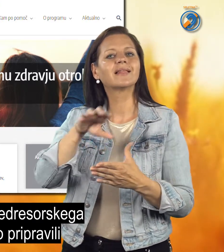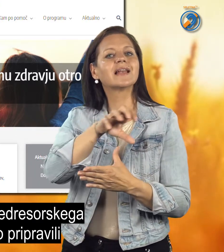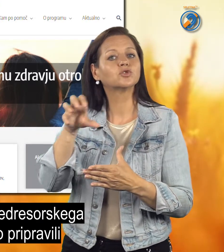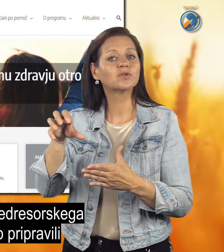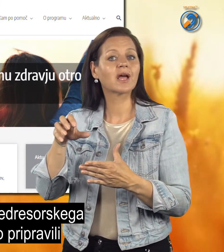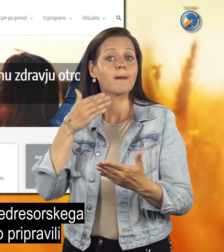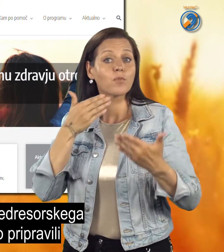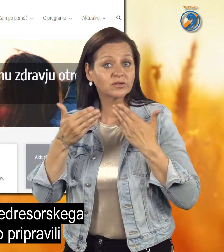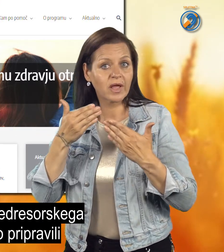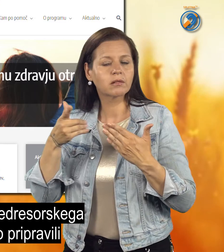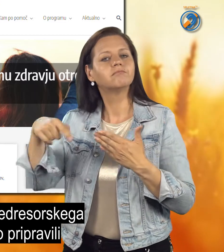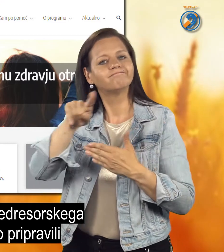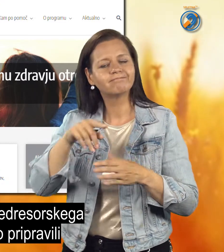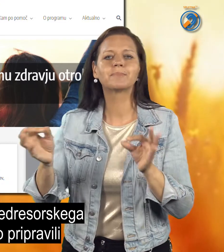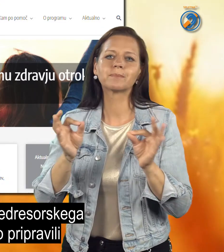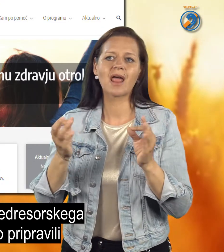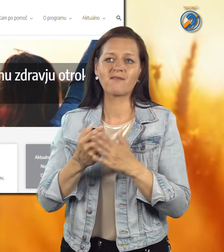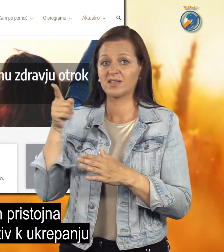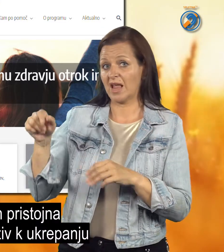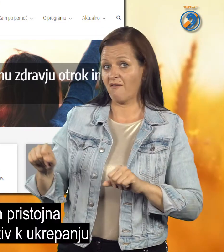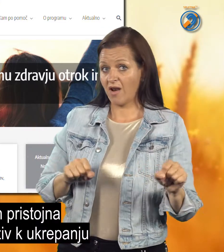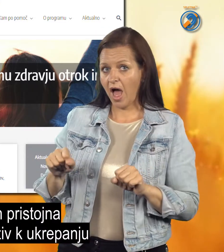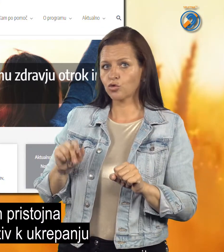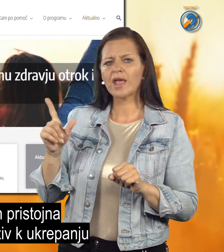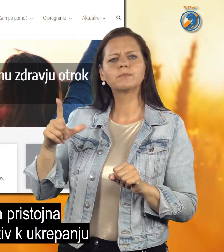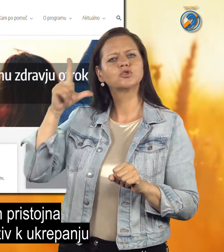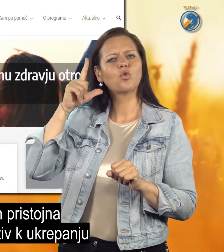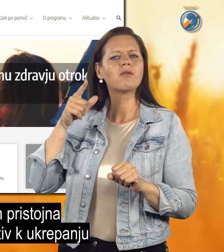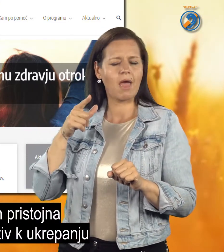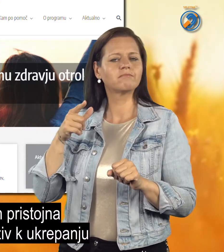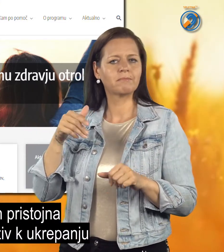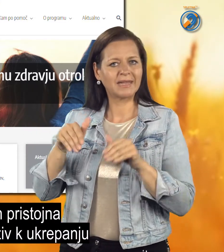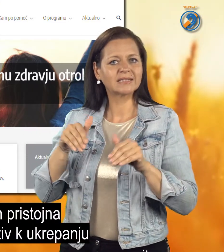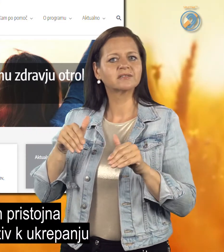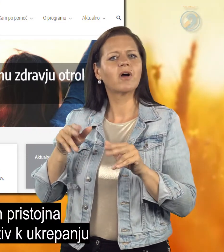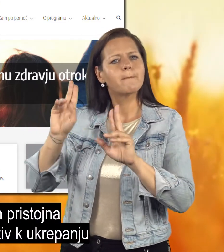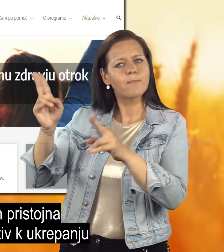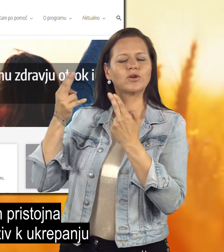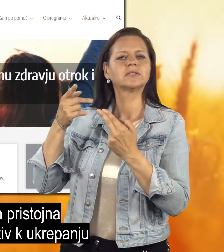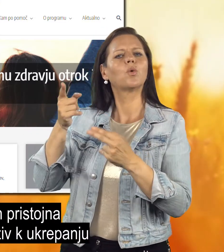Udeleženci medresorskega posveta so pripravili za vlado in pristojna ministrstva